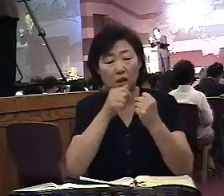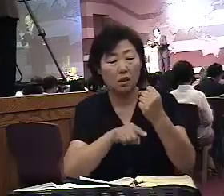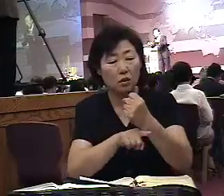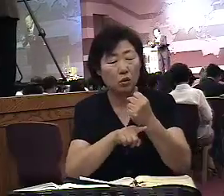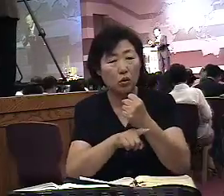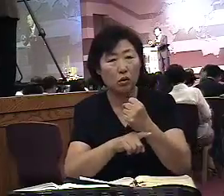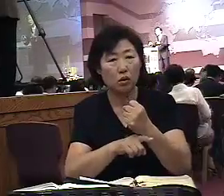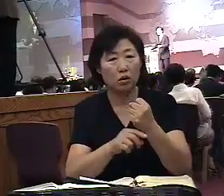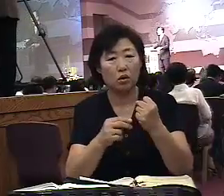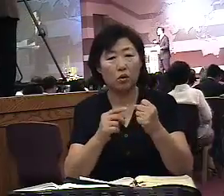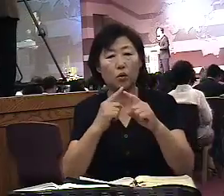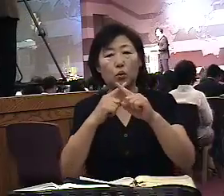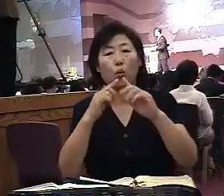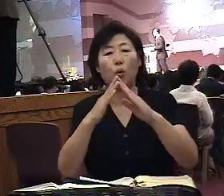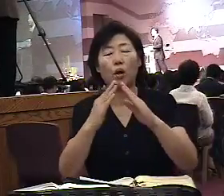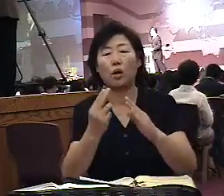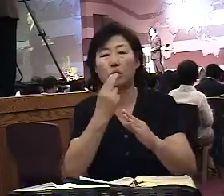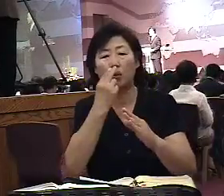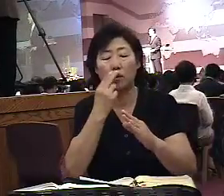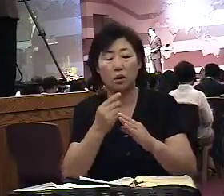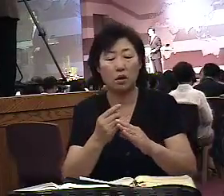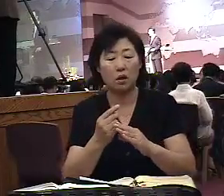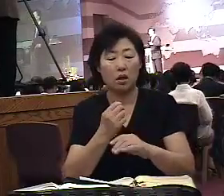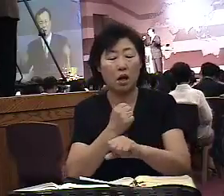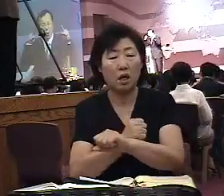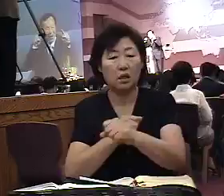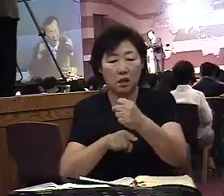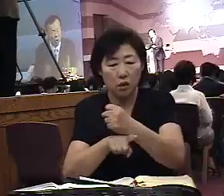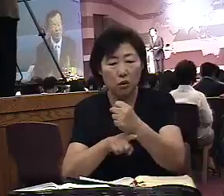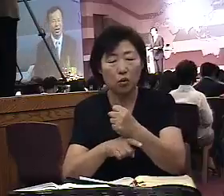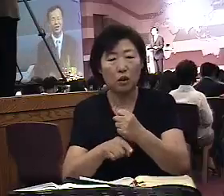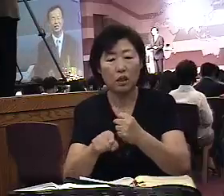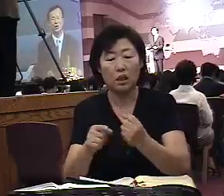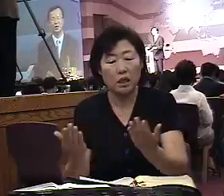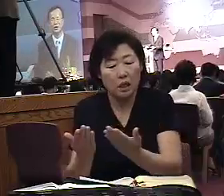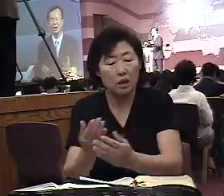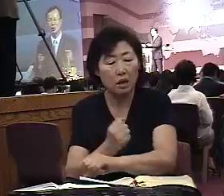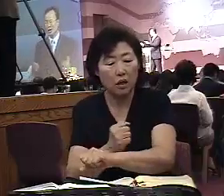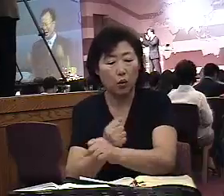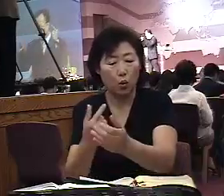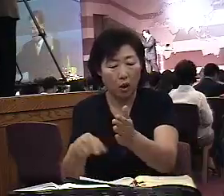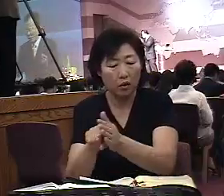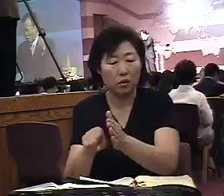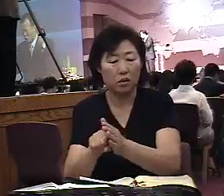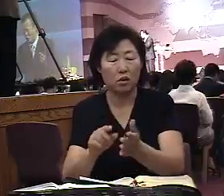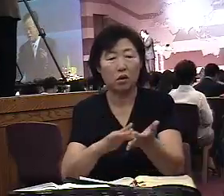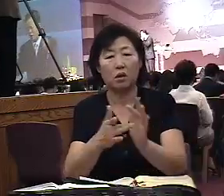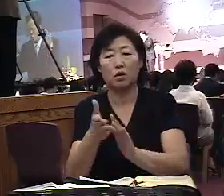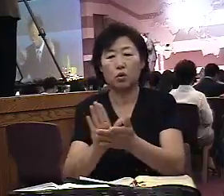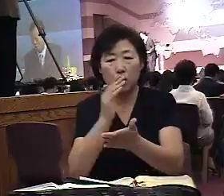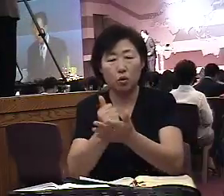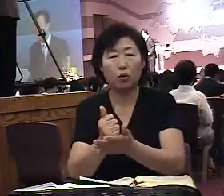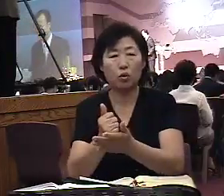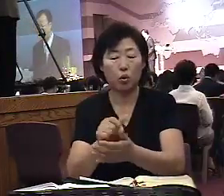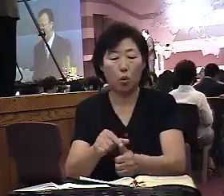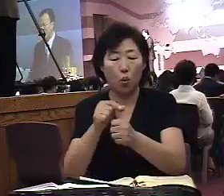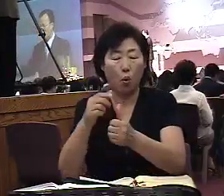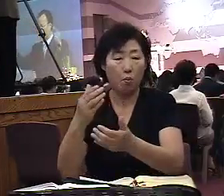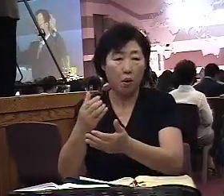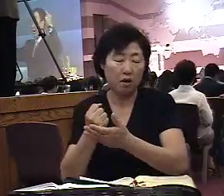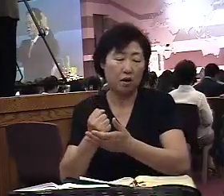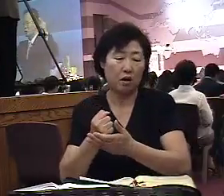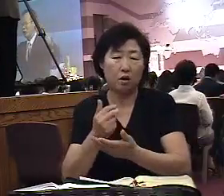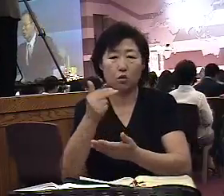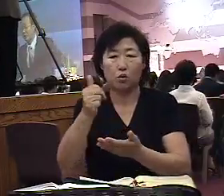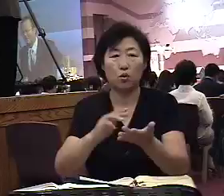우리 교회가 존재하는 이유는 바로 이 일을 하기 위해서입니다. 교회가 존재하는 이유는 우리가 예수 그리스도로 구원을 받아